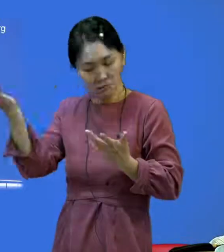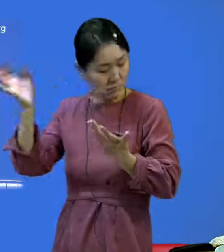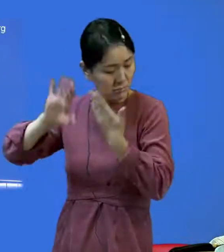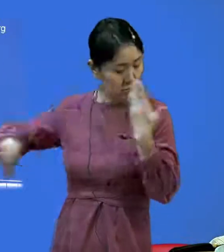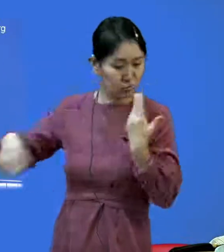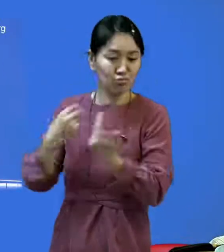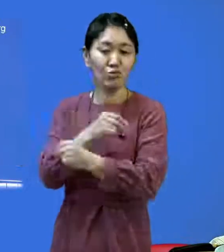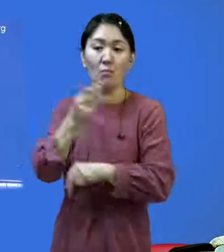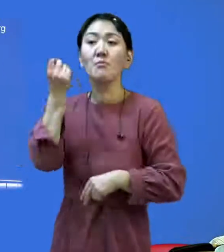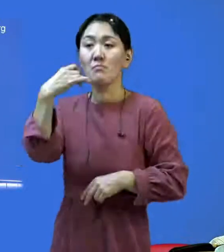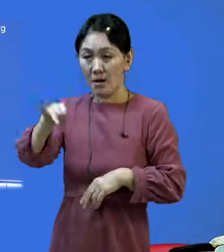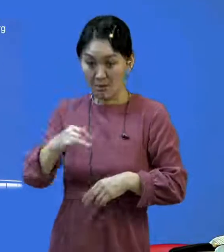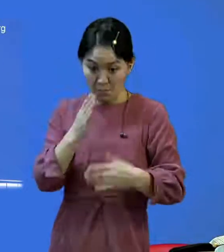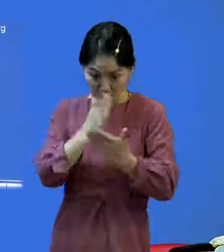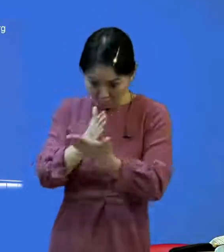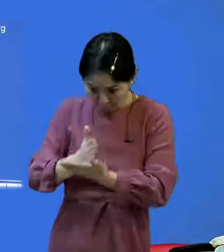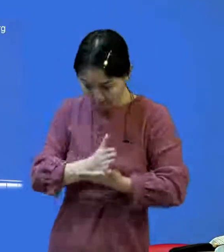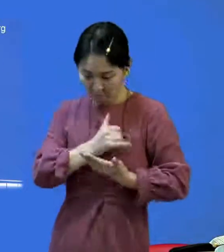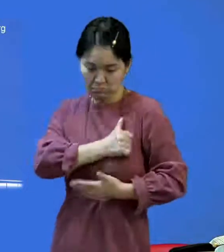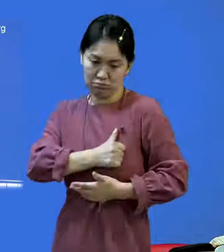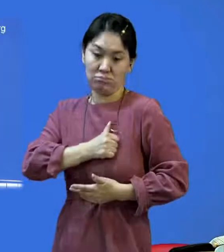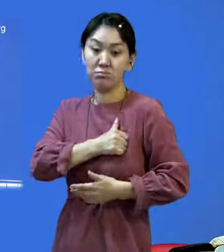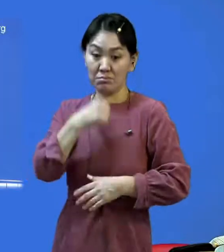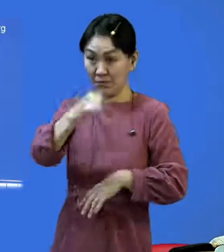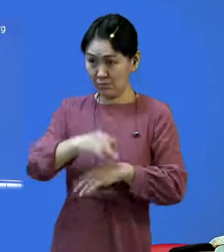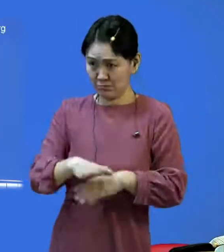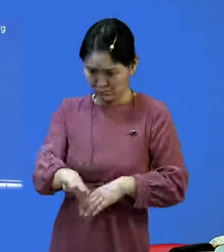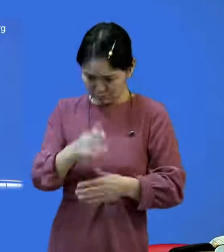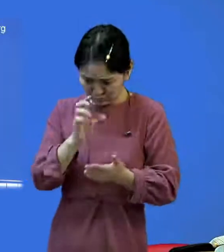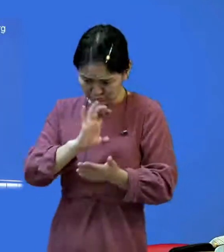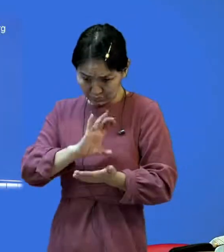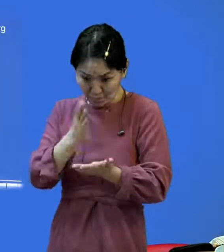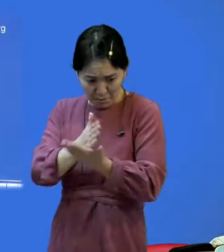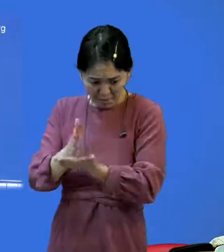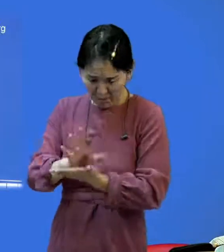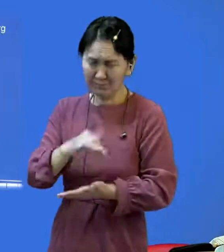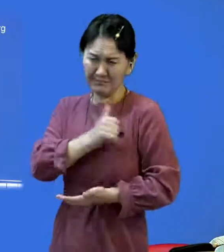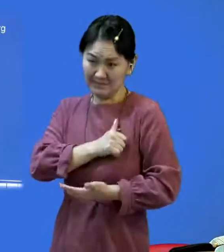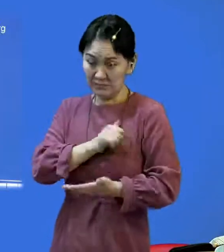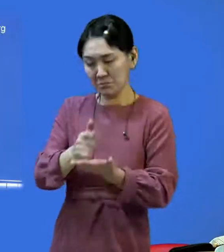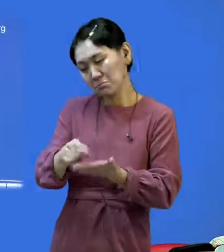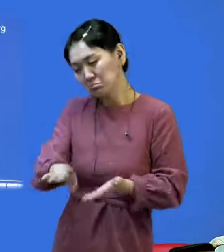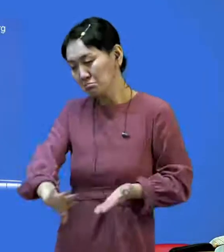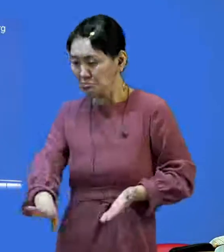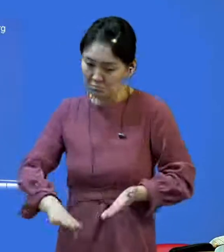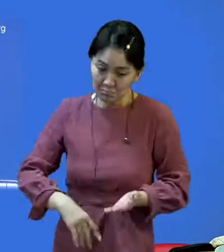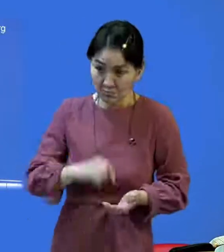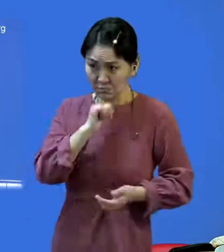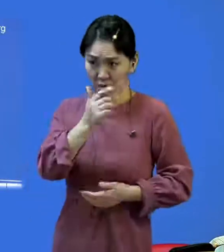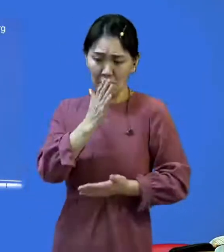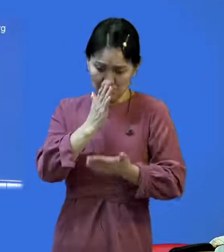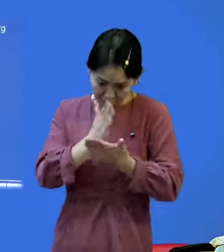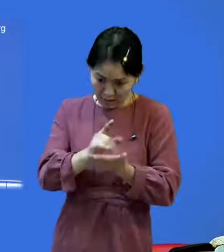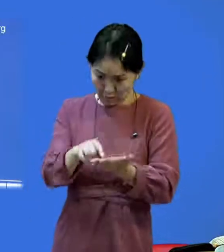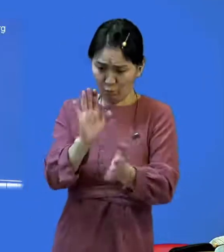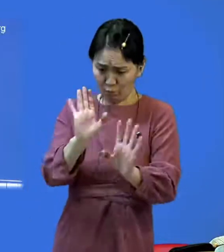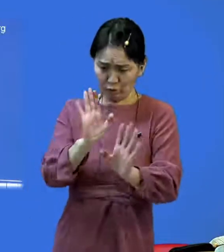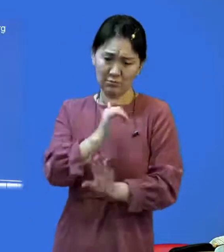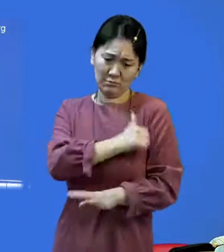сэтгэл хангалуун бай. Одоо байгаа юмдаа сэтгэл хангалуун байх хэрэгтэй. Хүмүүс байж